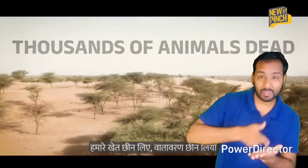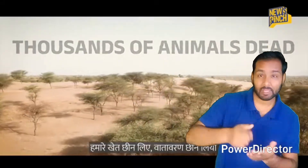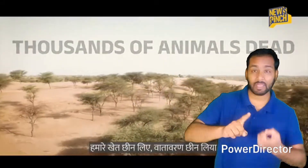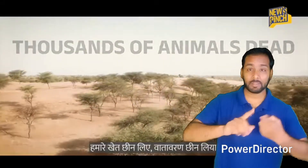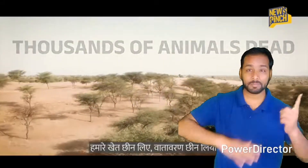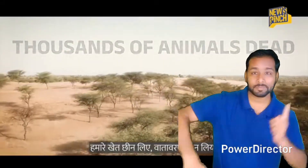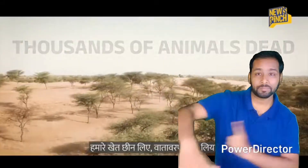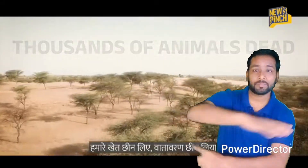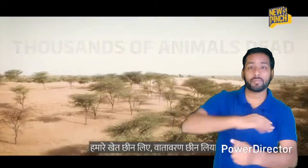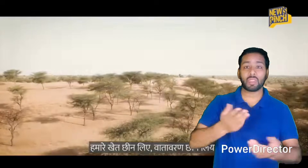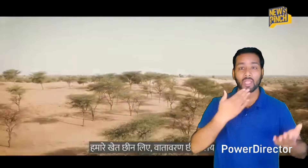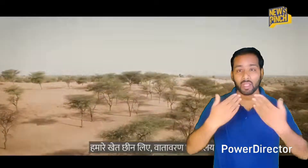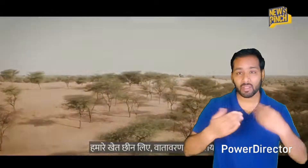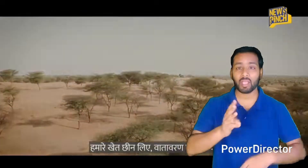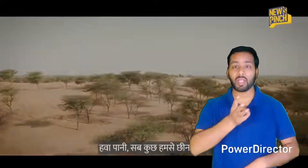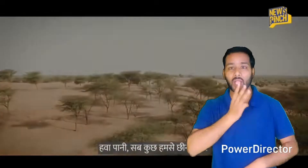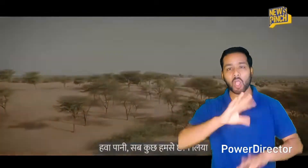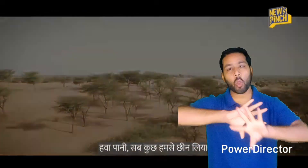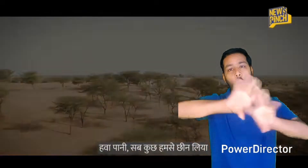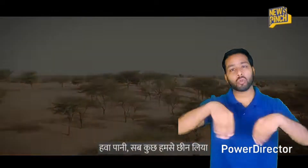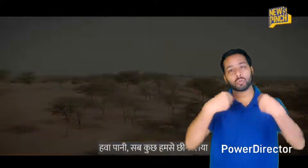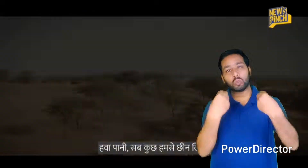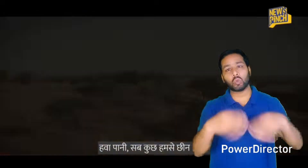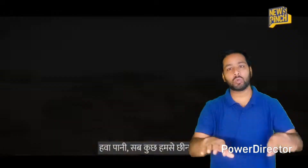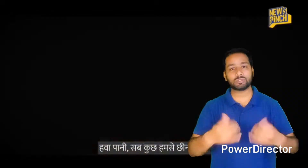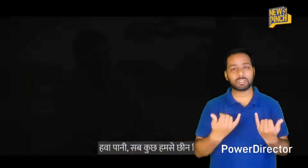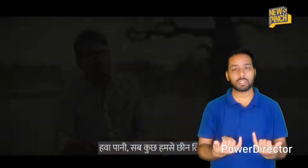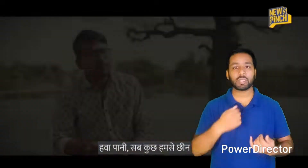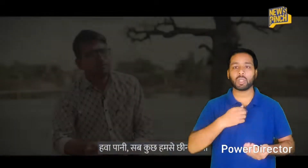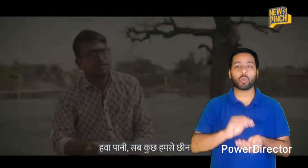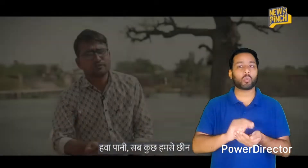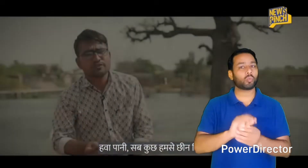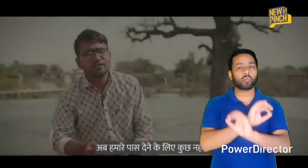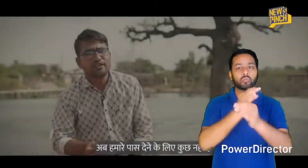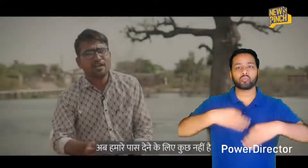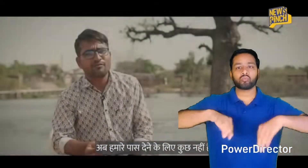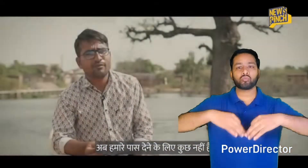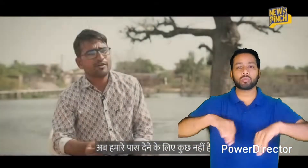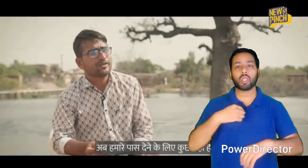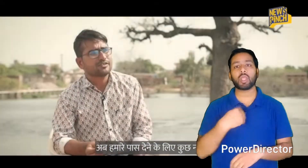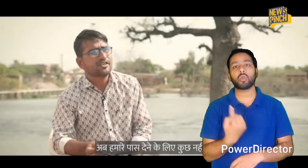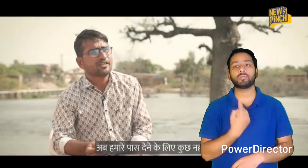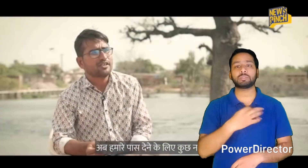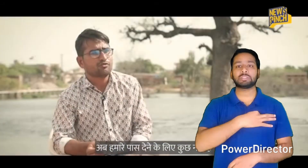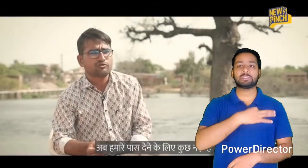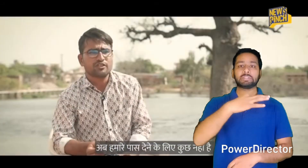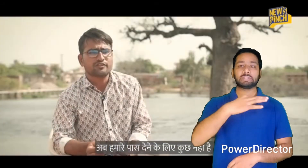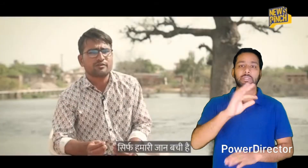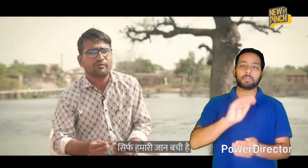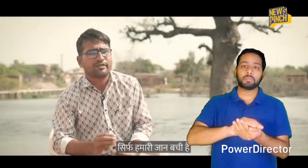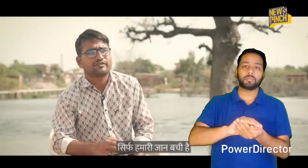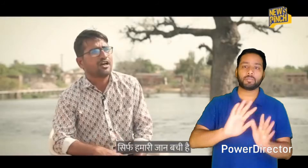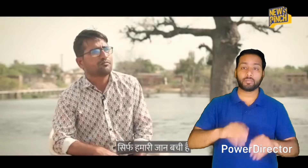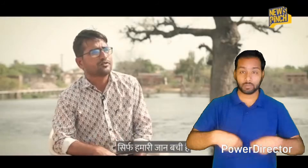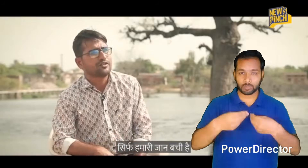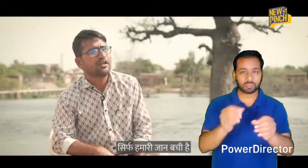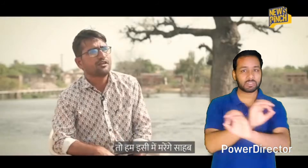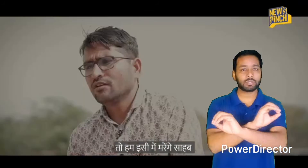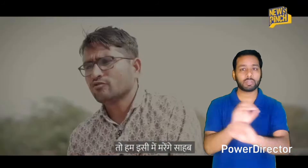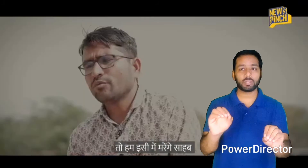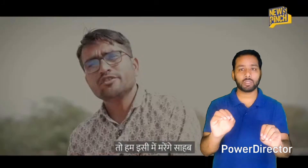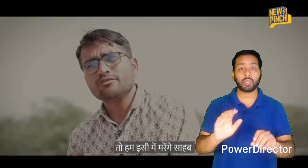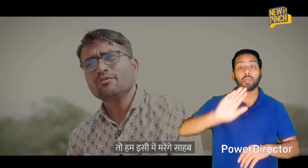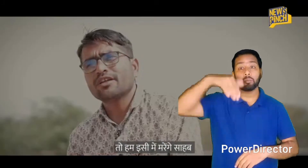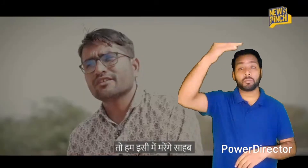हमारी खेत छीन लिए, हमारा वातावरण छीन लिया, हवा पानी सब कुछ हमसे छीन लिया। अब हमारे पास देने के लिए कुछ नहीं है, सिर्फ हमारी जान बची